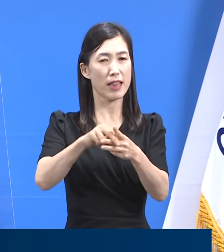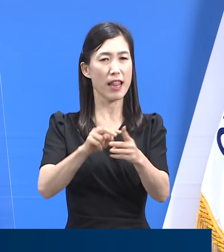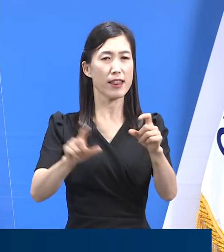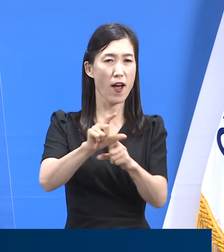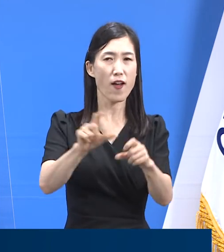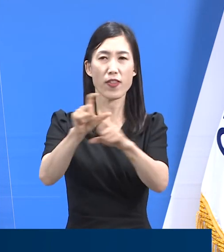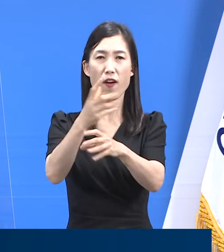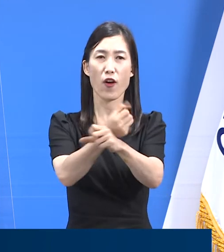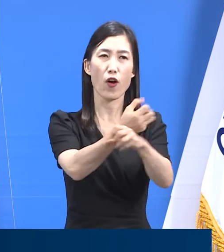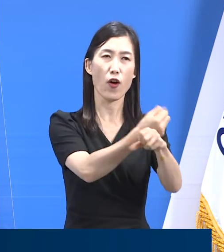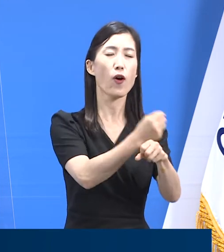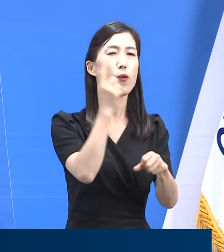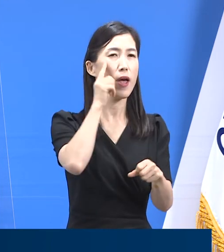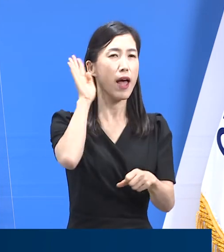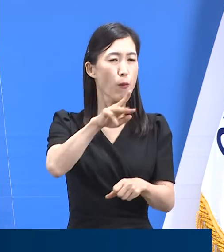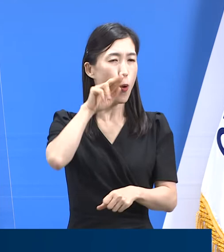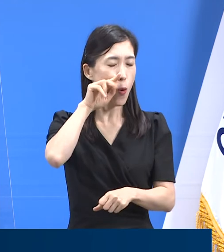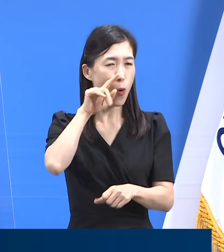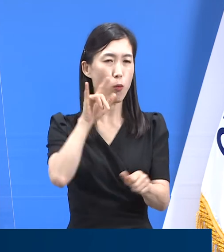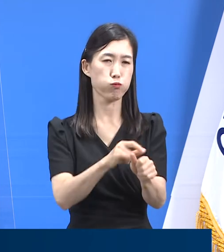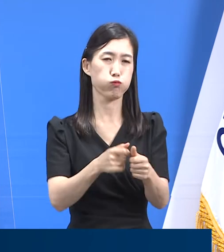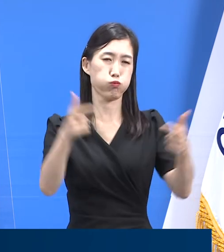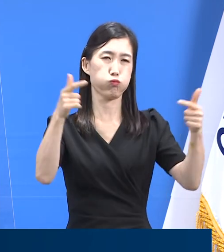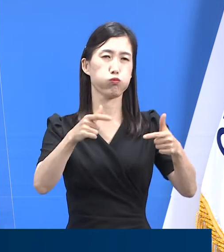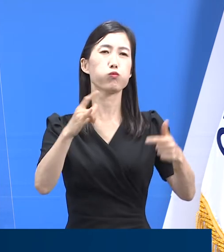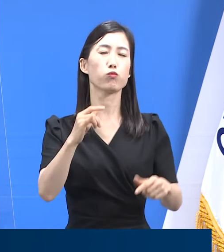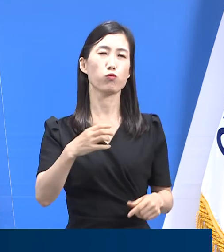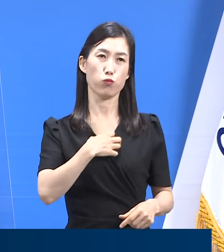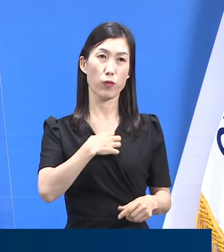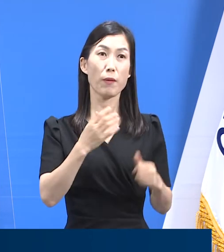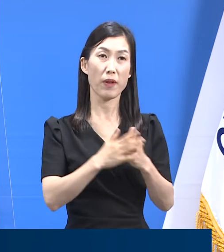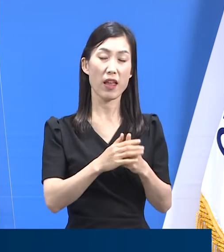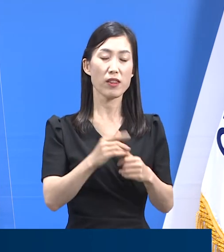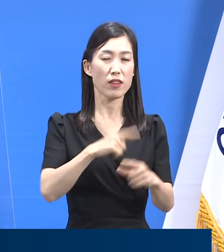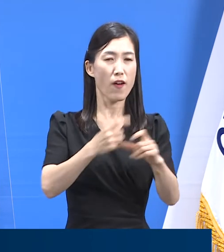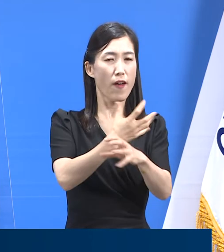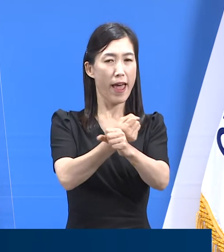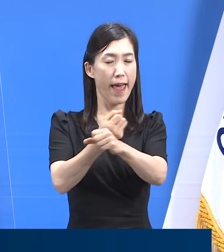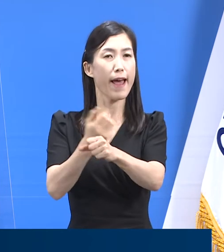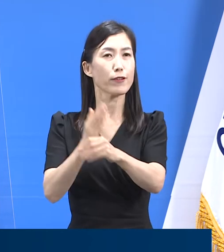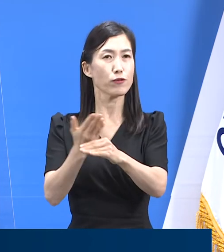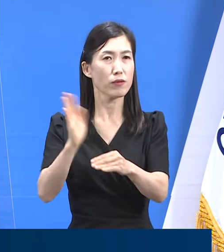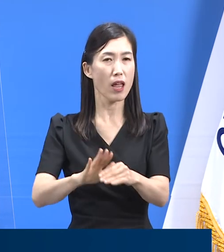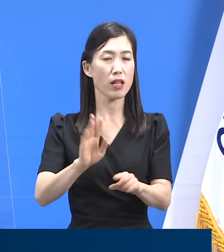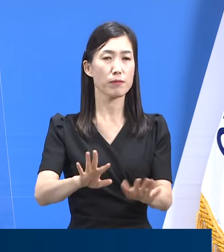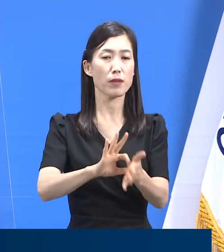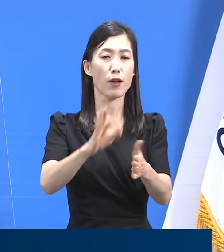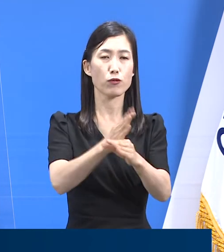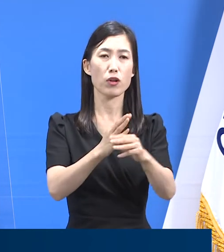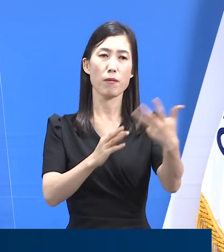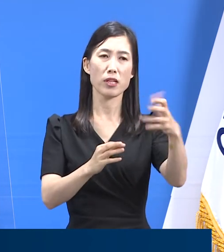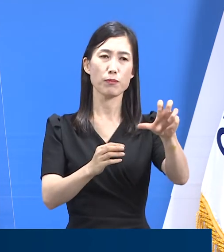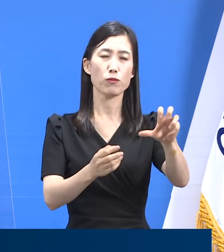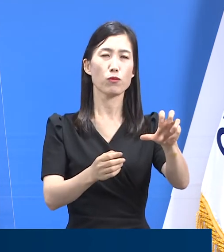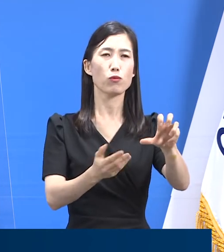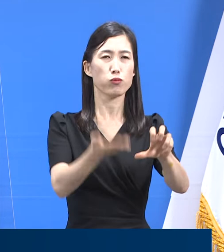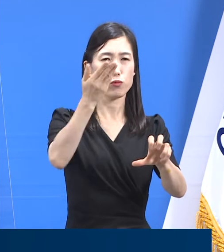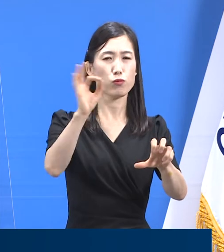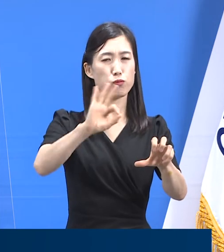확보하며 환자 수용 능력을 지속적으로 늘리고 있으나, 병상 가동률은 여전히 80에서 90%로 높은